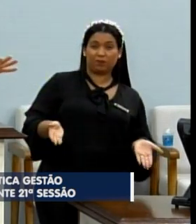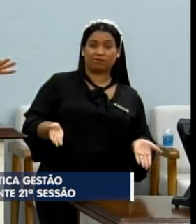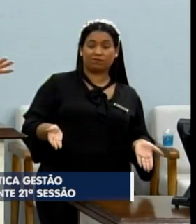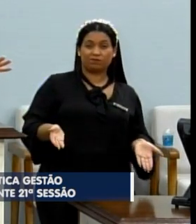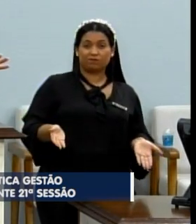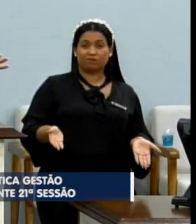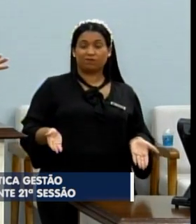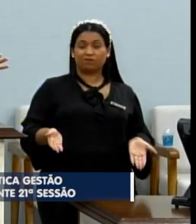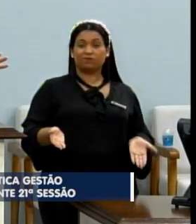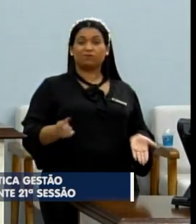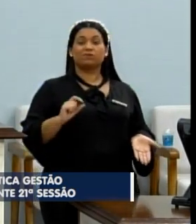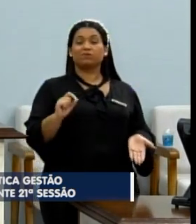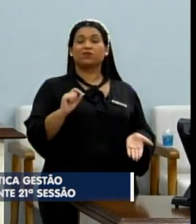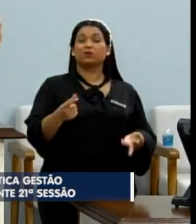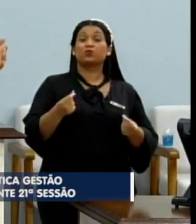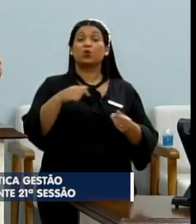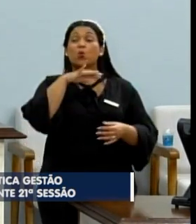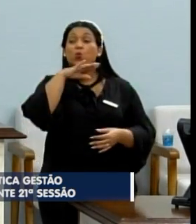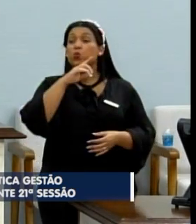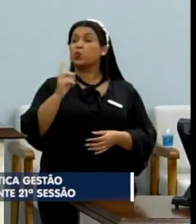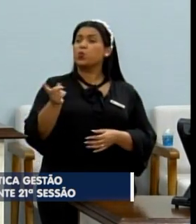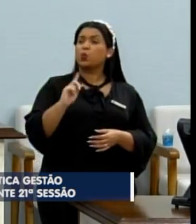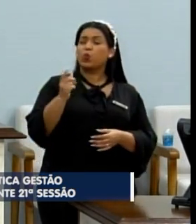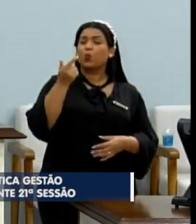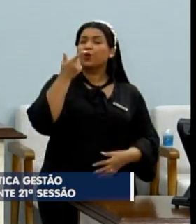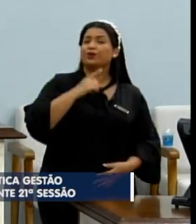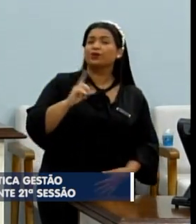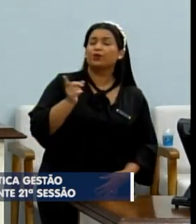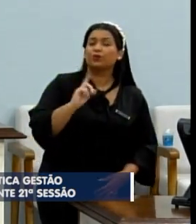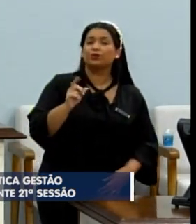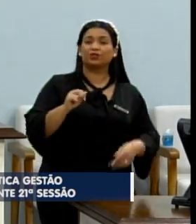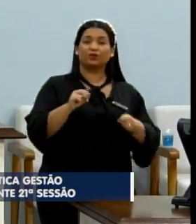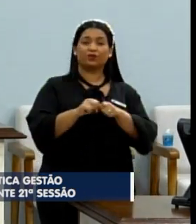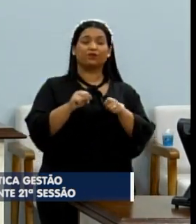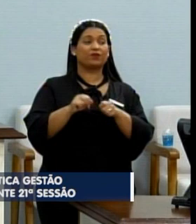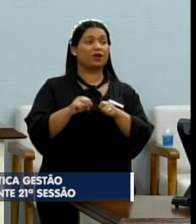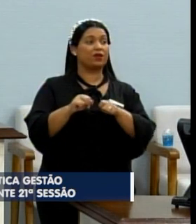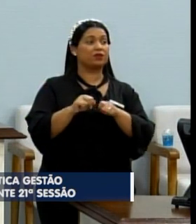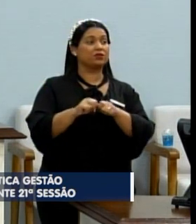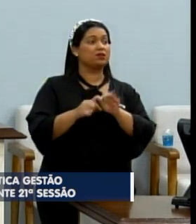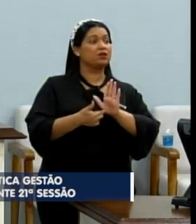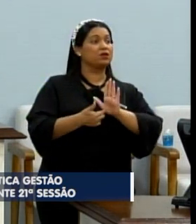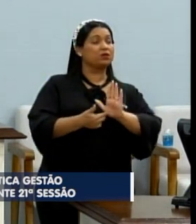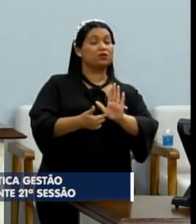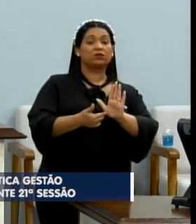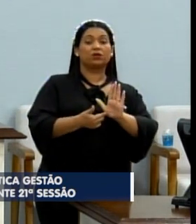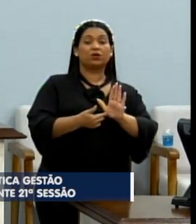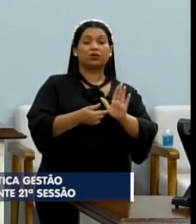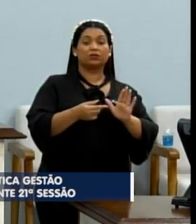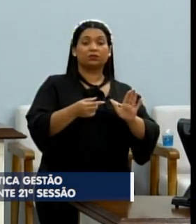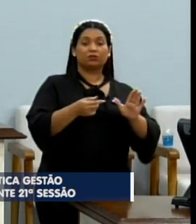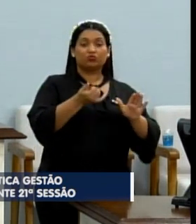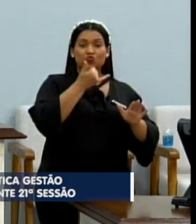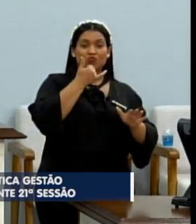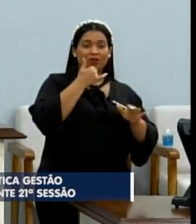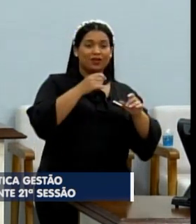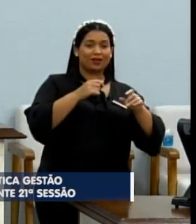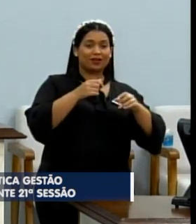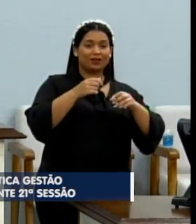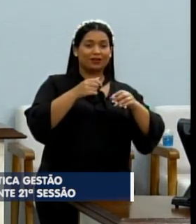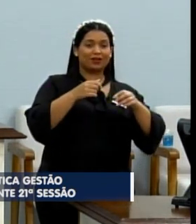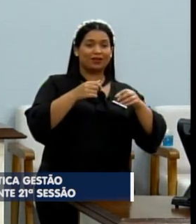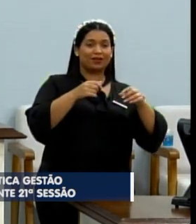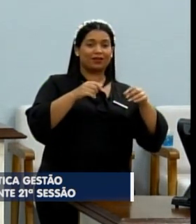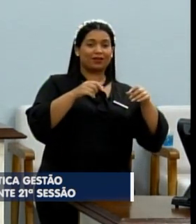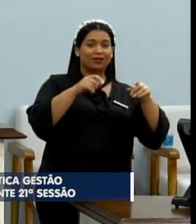os indicadores não são tão ruins não é que eles não conseguiram fazer a transmissão de dados para o governo federal isso